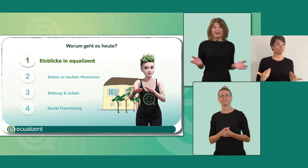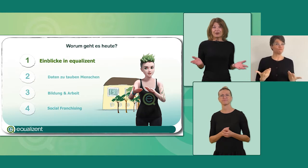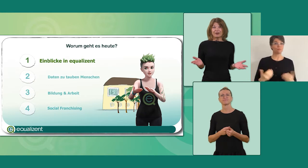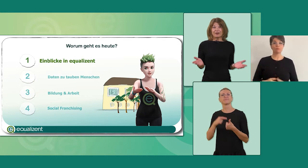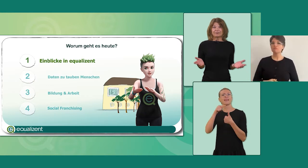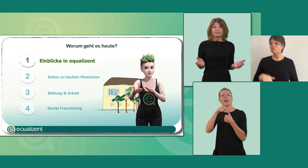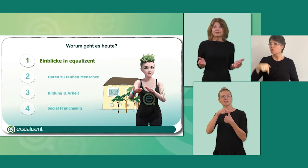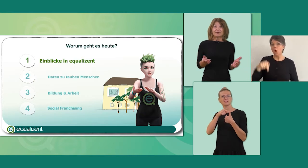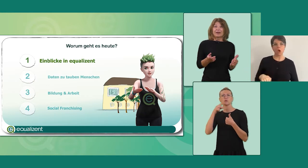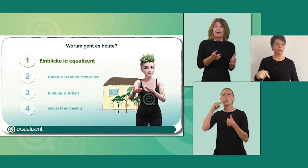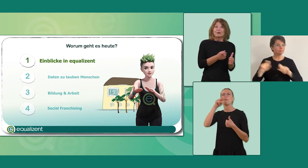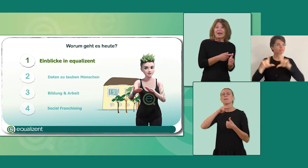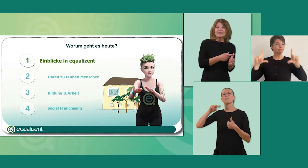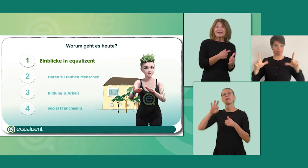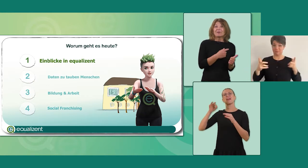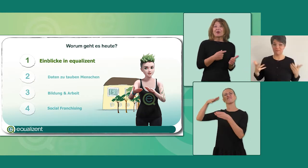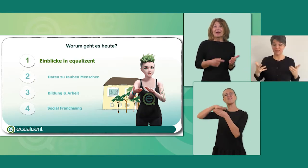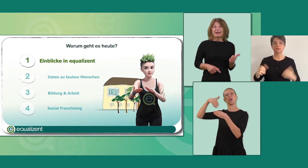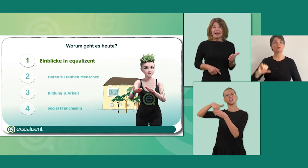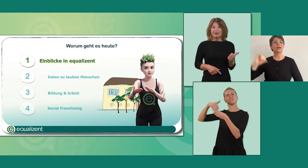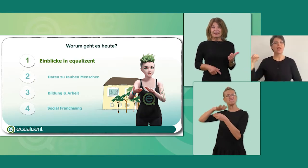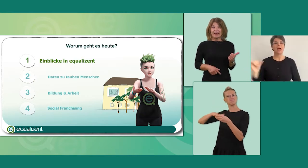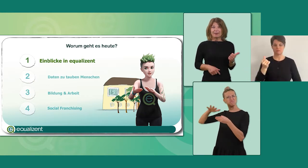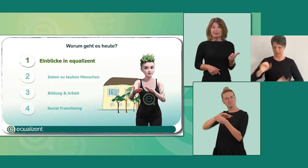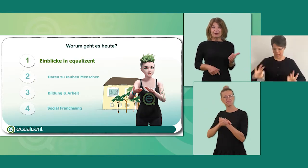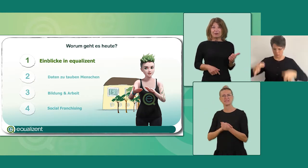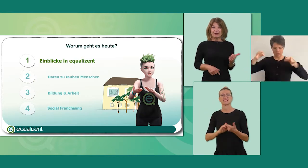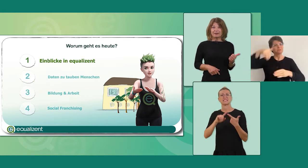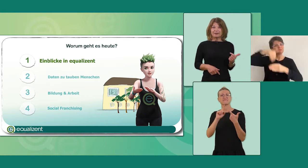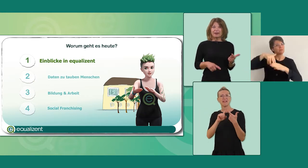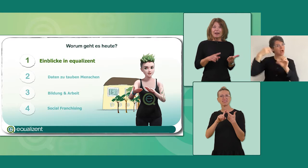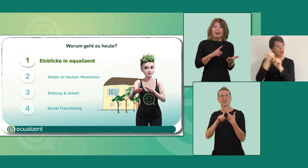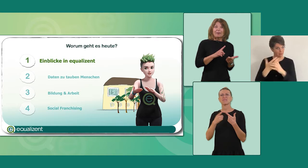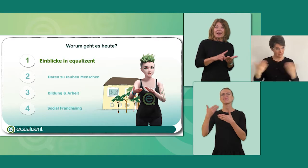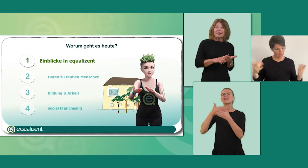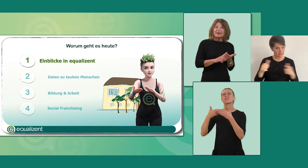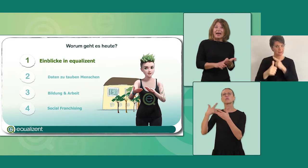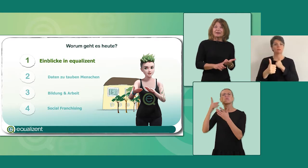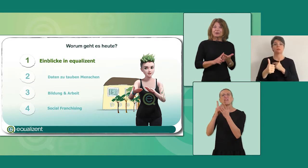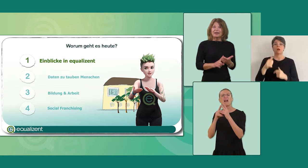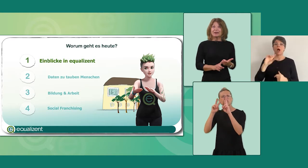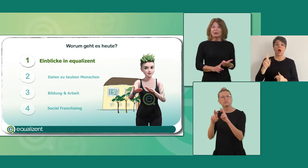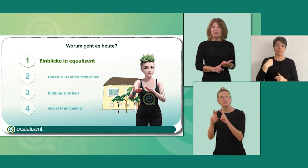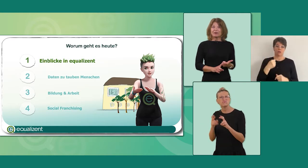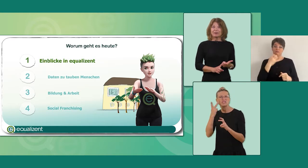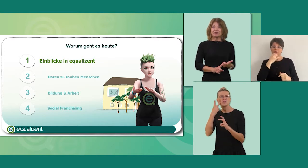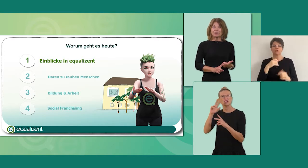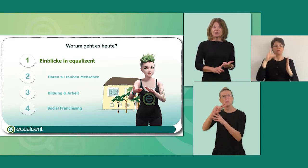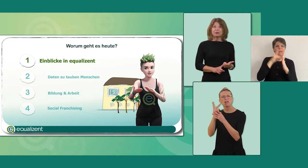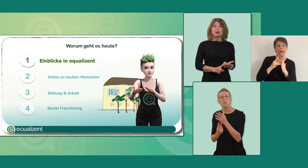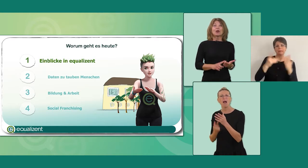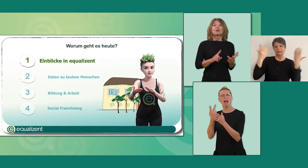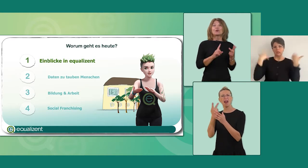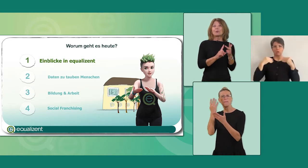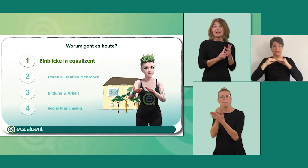Worum geht es heute? Zuerst geben wir euch einen Einblick in die Arbeit von Equalizant, bringen euch Daten und